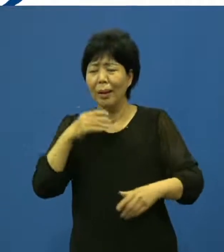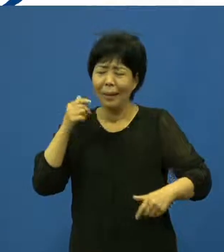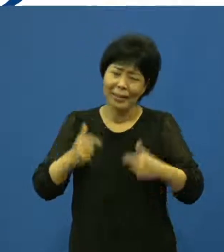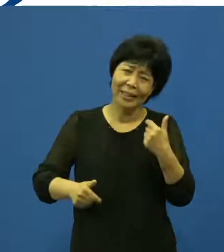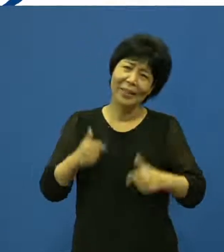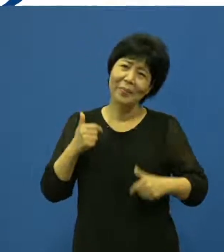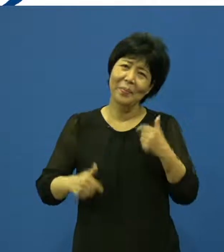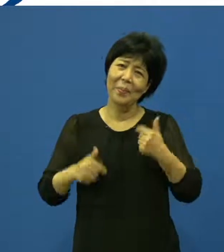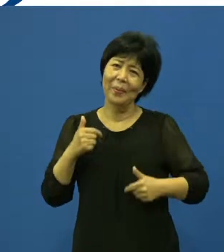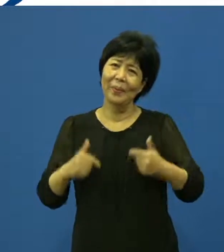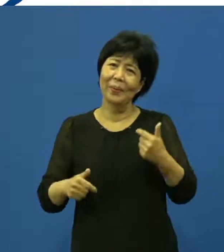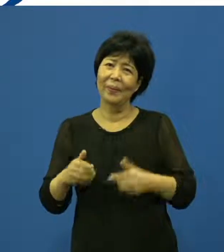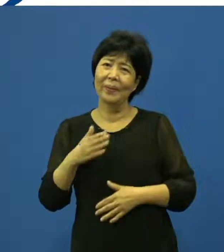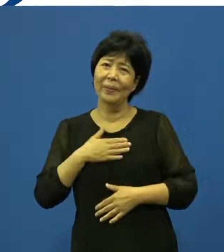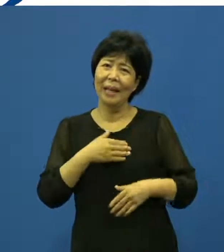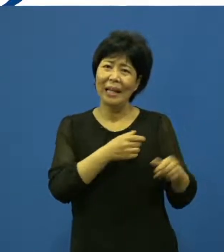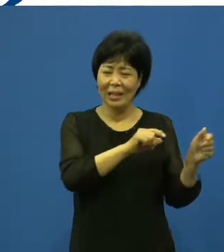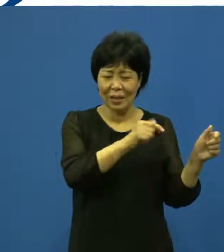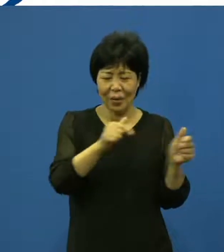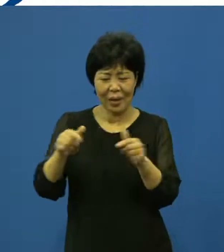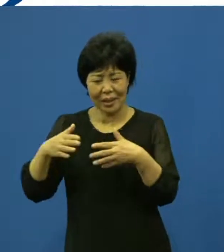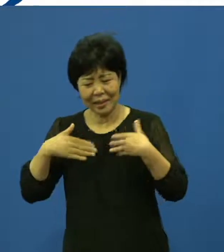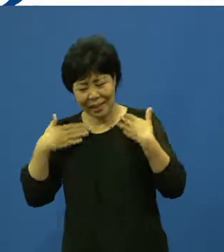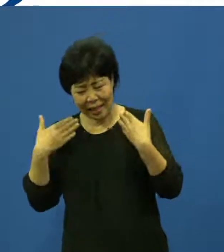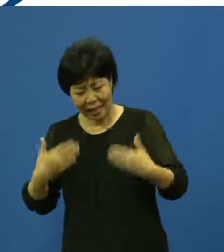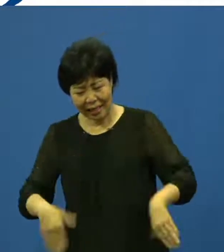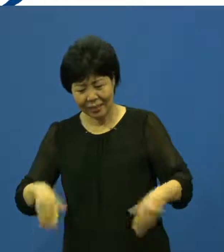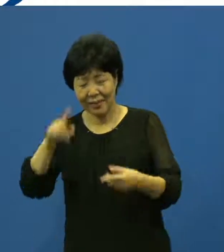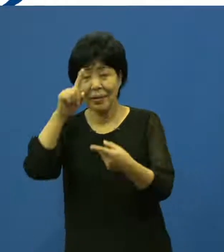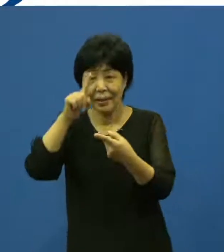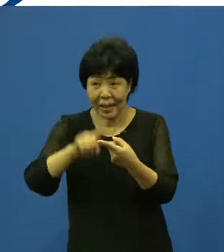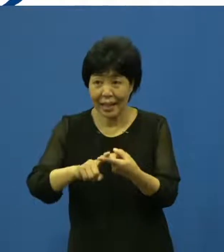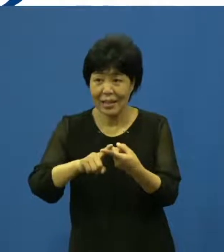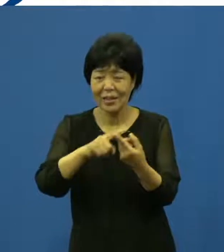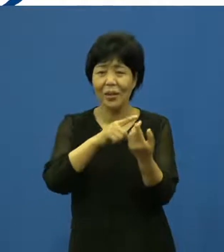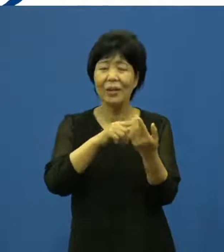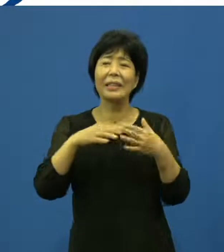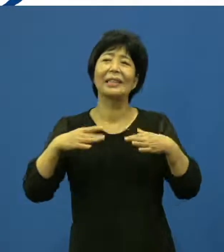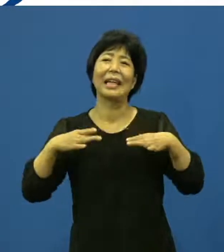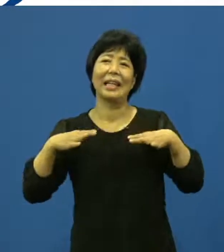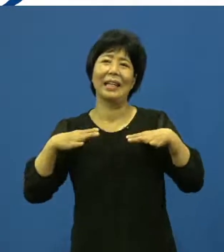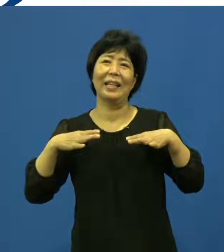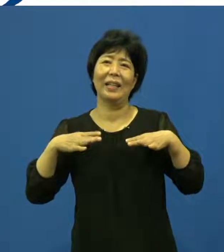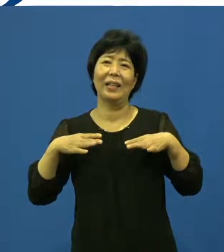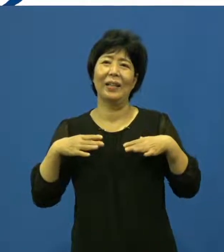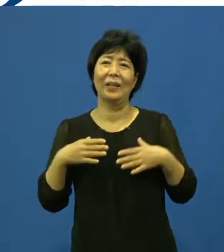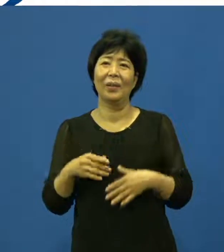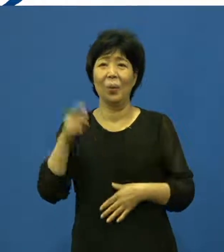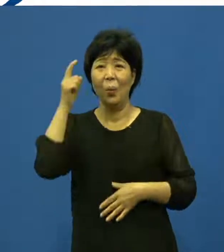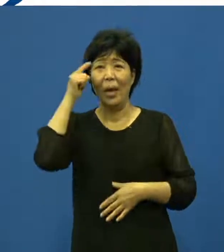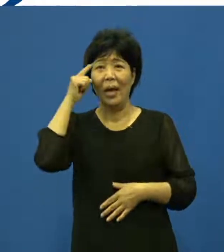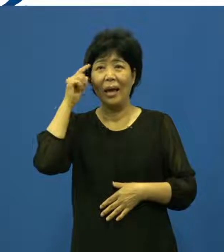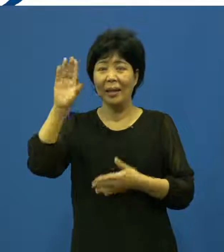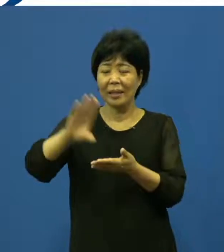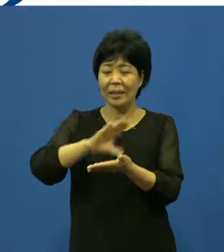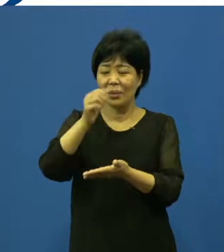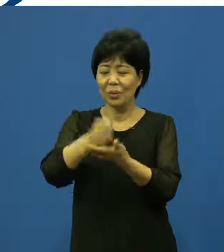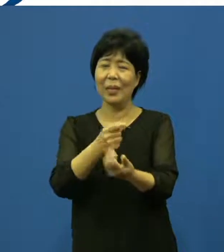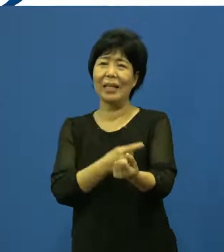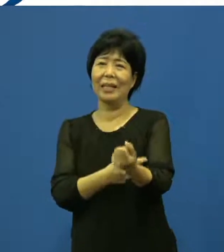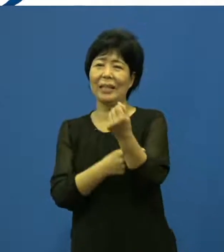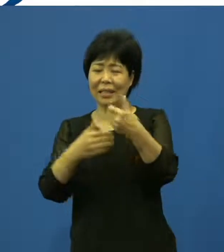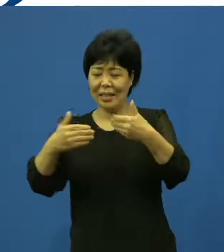기뻐함으로 나의 여러 약한 것들에 대하여 자랑하리니 이는 그리스도의 능력이